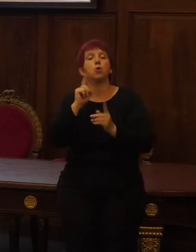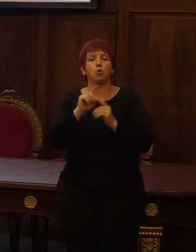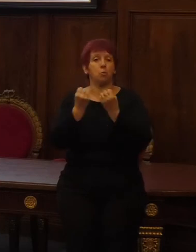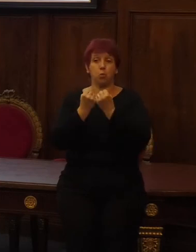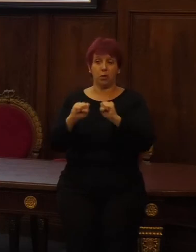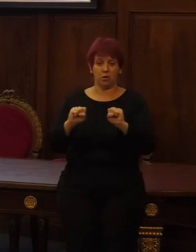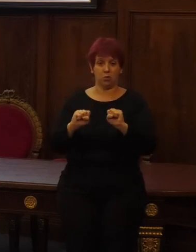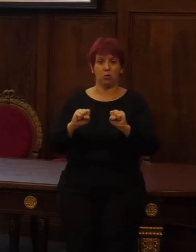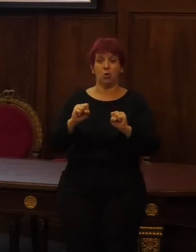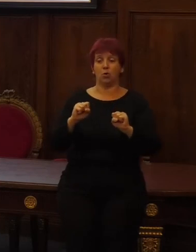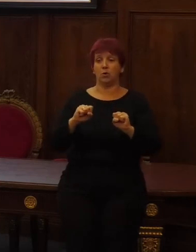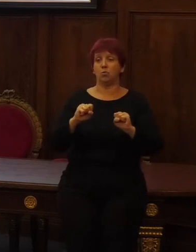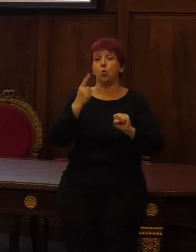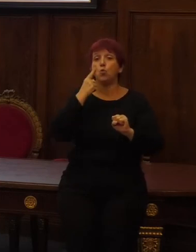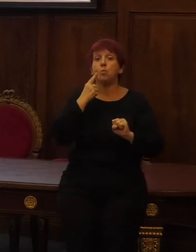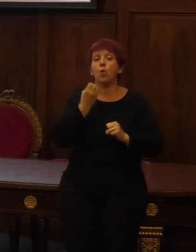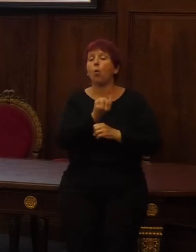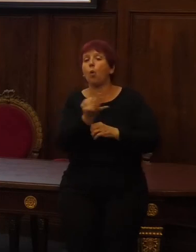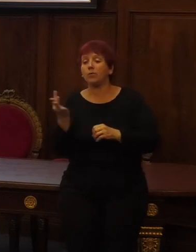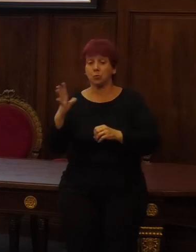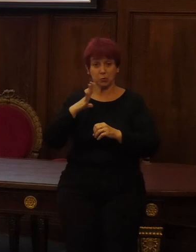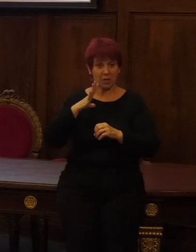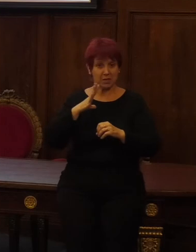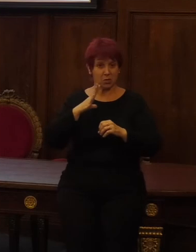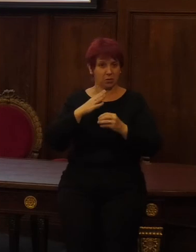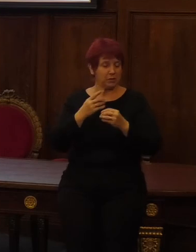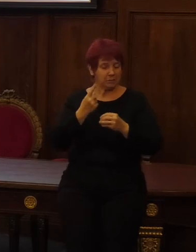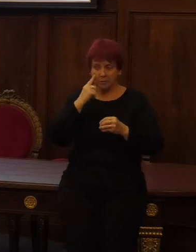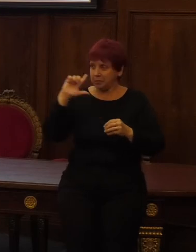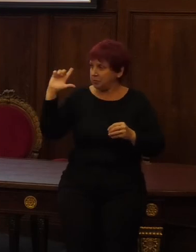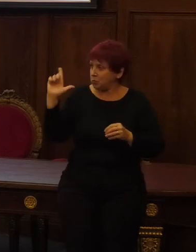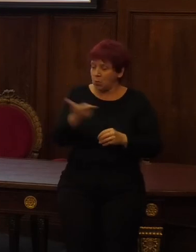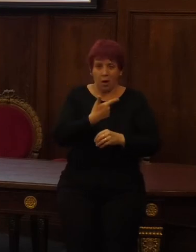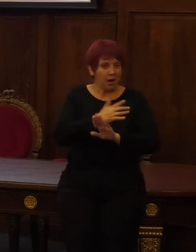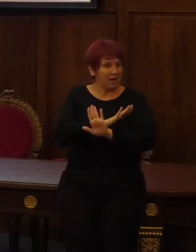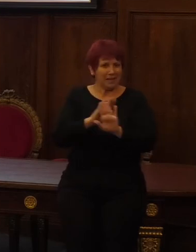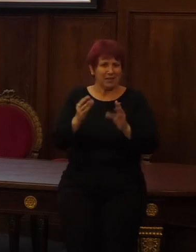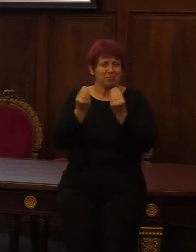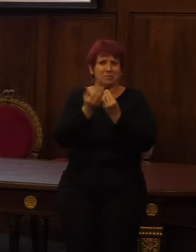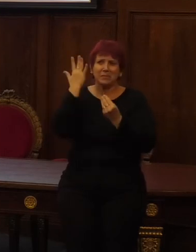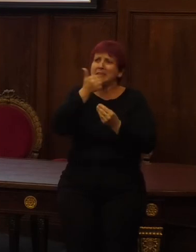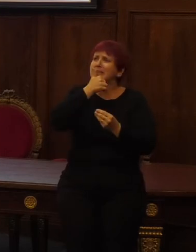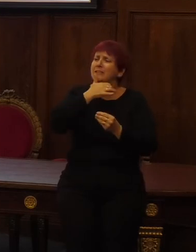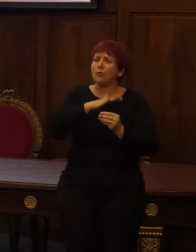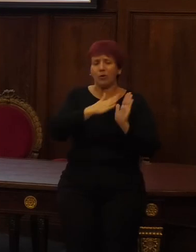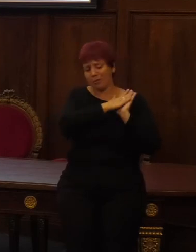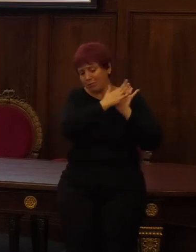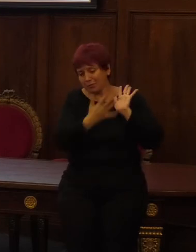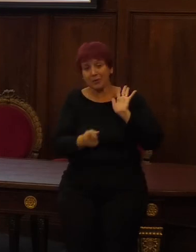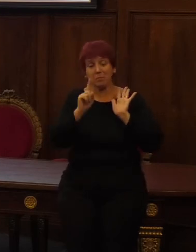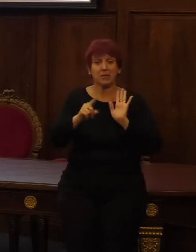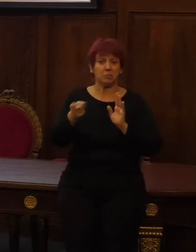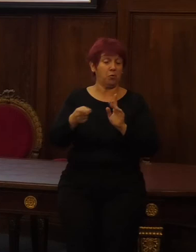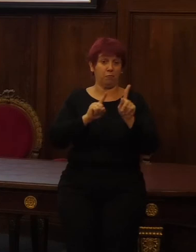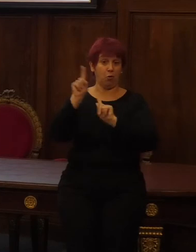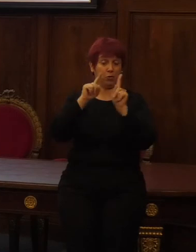al equipo de Canato que me pasó, el número que tenemos es inédito, es insólito en toda la historia de la psicología.